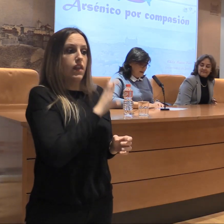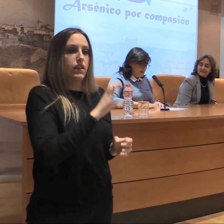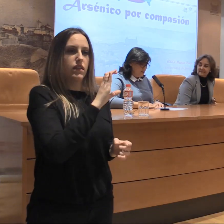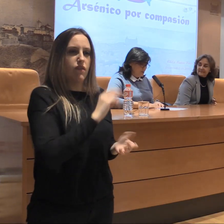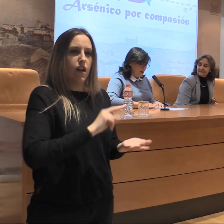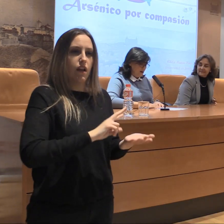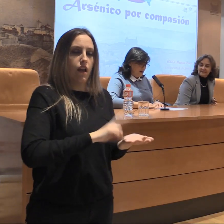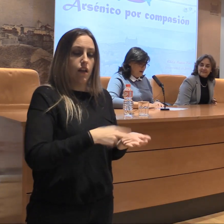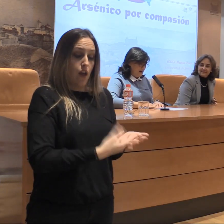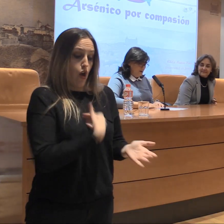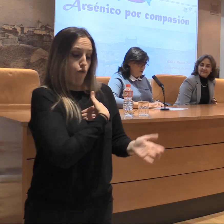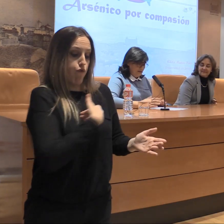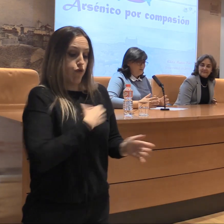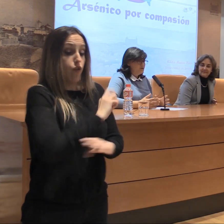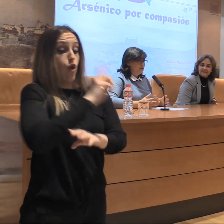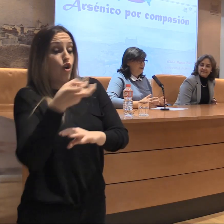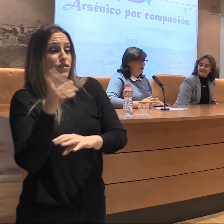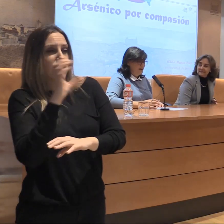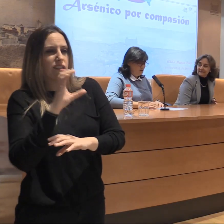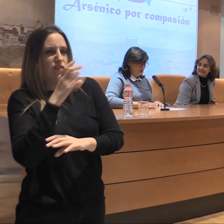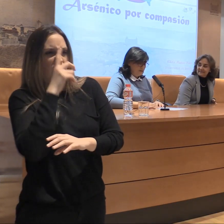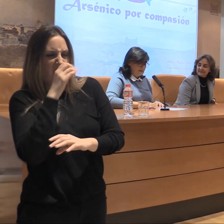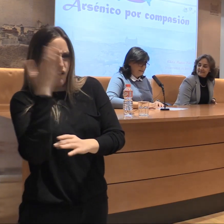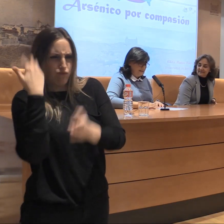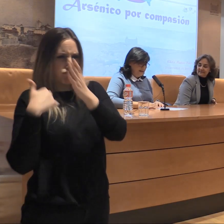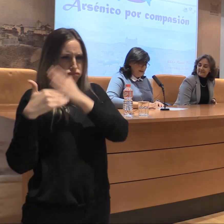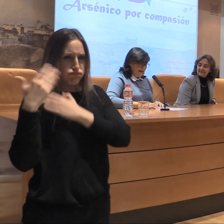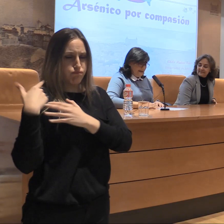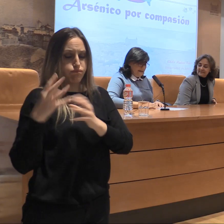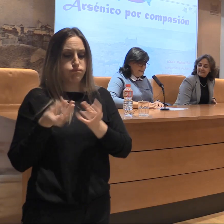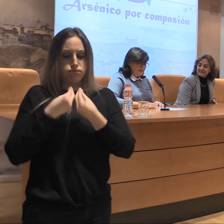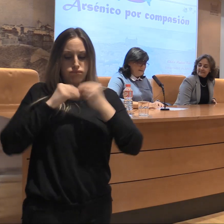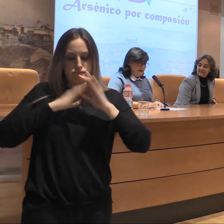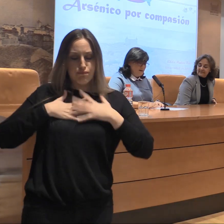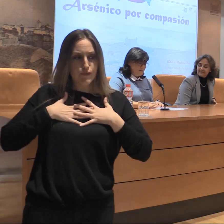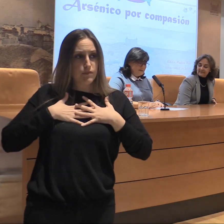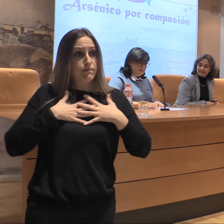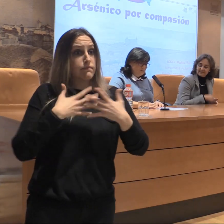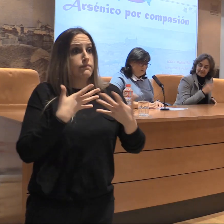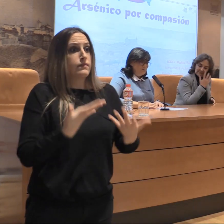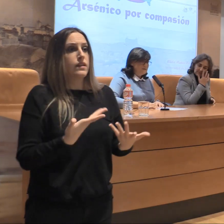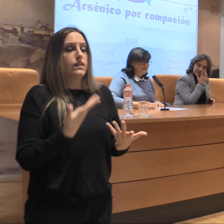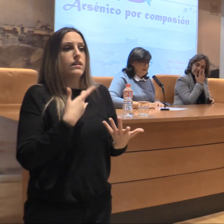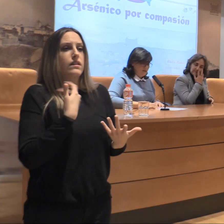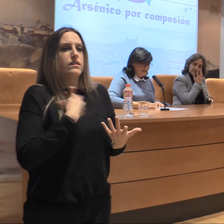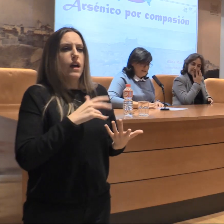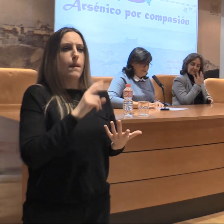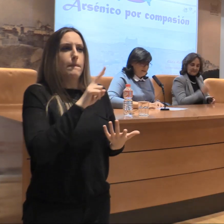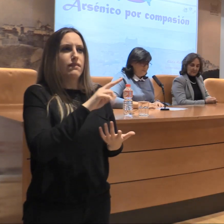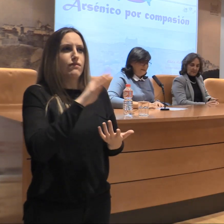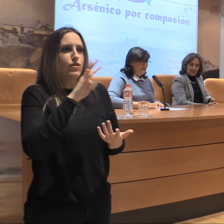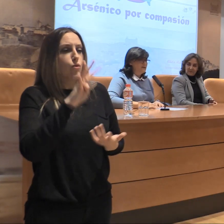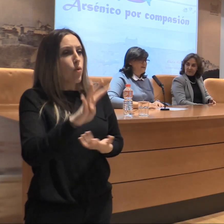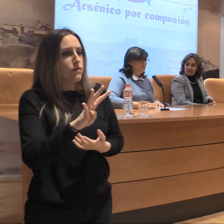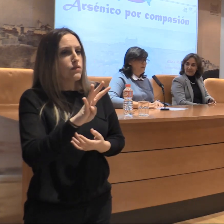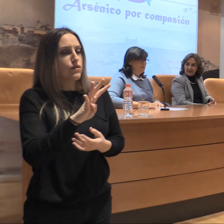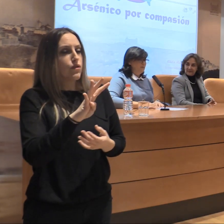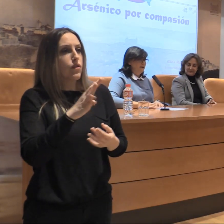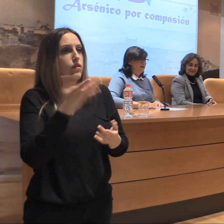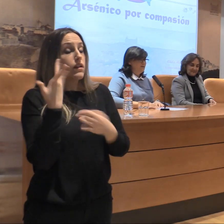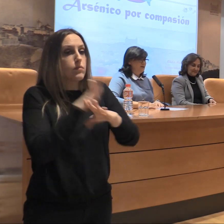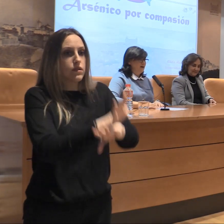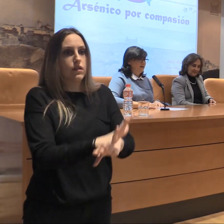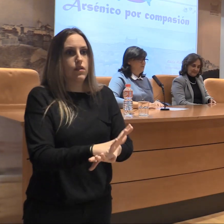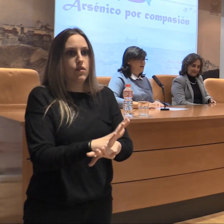hacer llegar esto a los críos y a los adolescentes. Y llevan ya más de 24 representaciones y 6.000 espectadores, ninguna